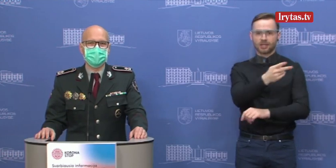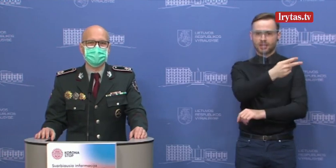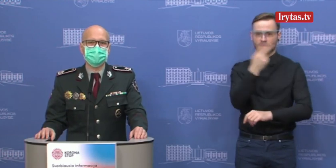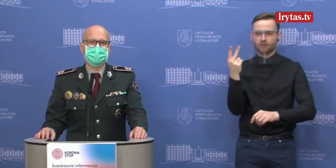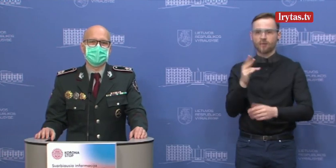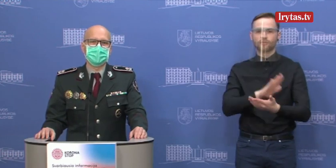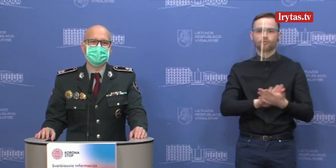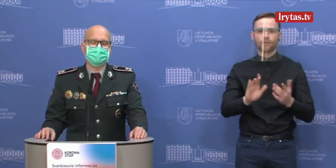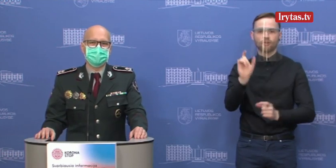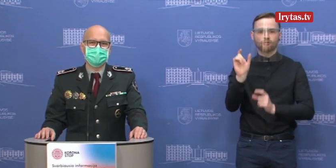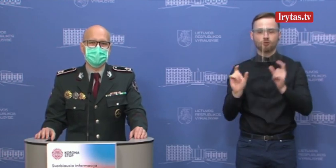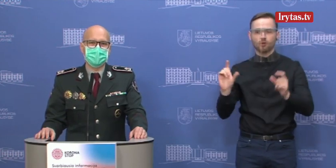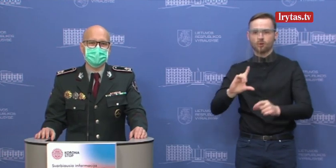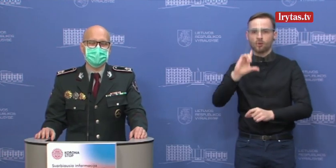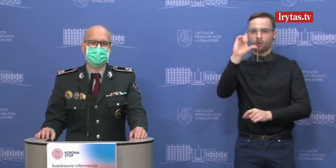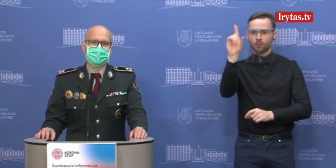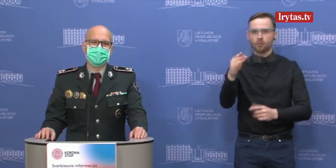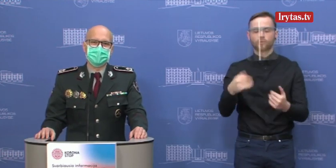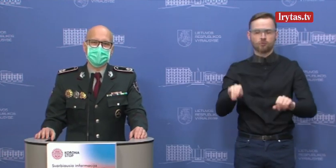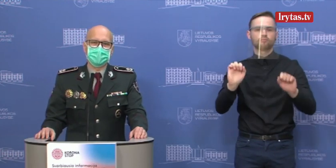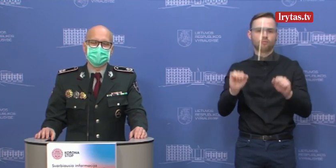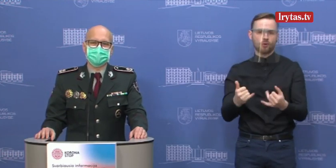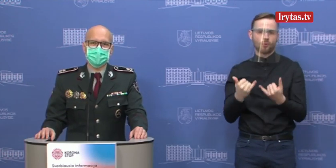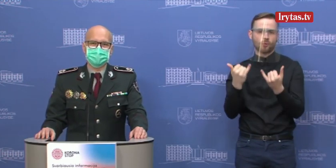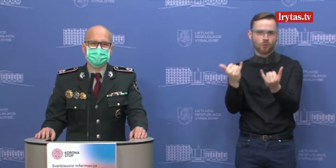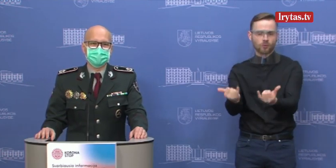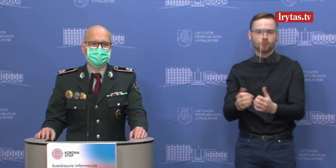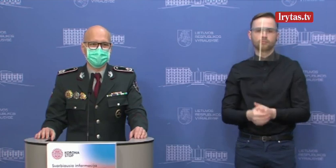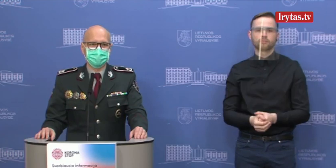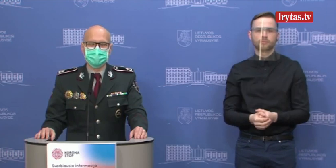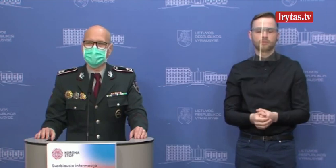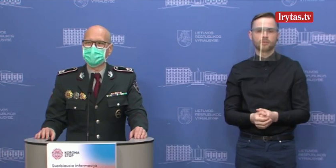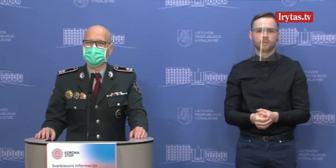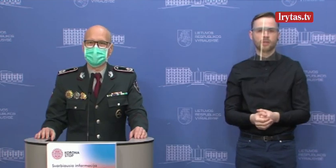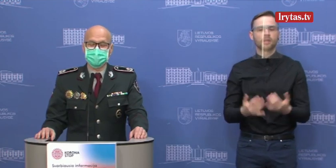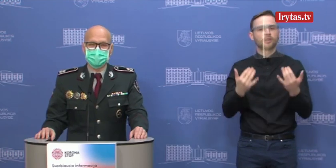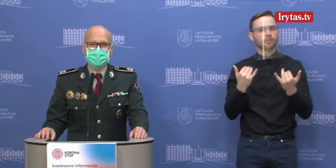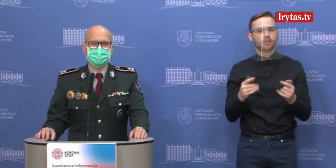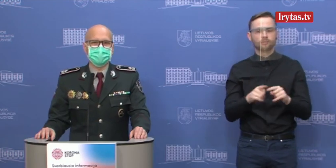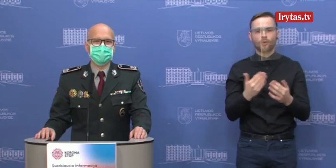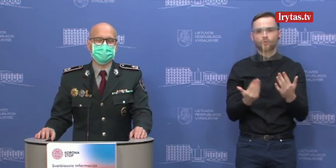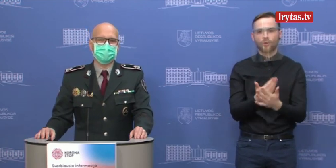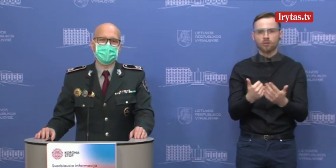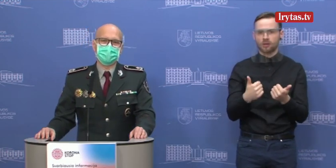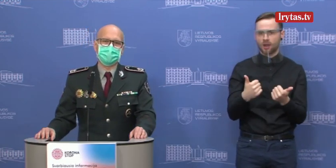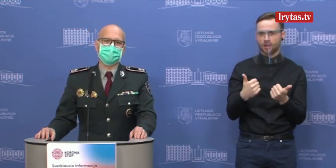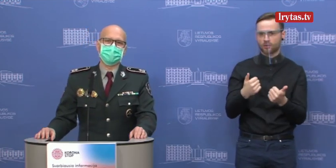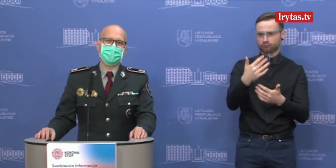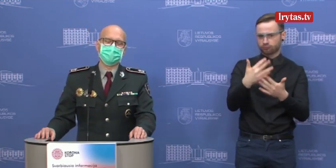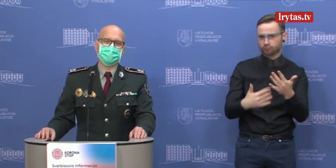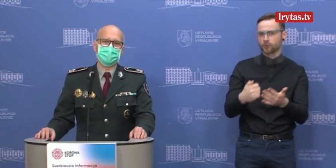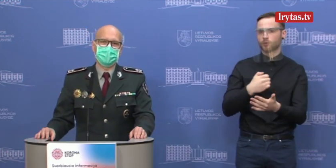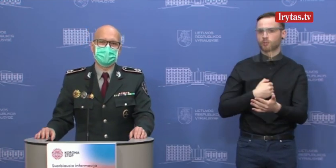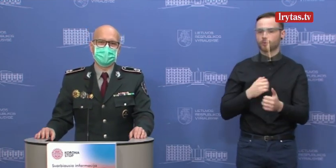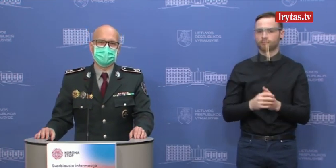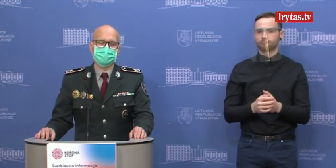Respublikos piliečiams išvykti iš šalies. Šiandien aš turiu daug daugiau gerų naujienų, šiomis naujienomis